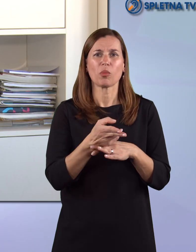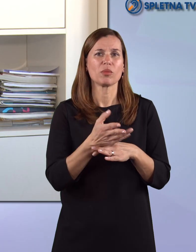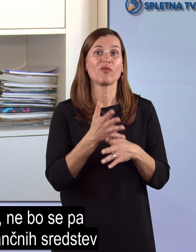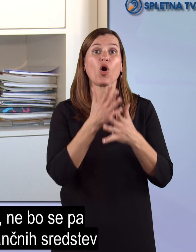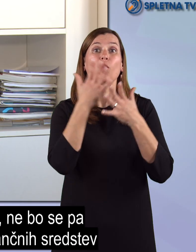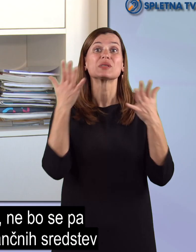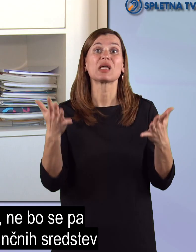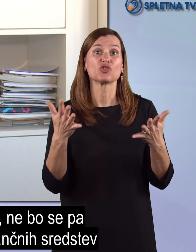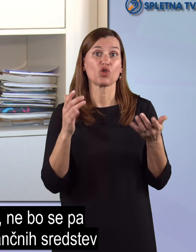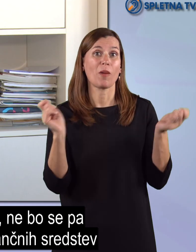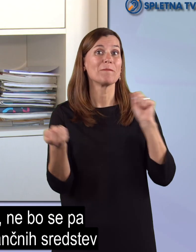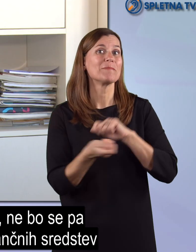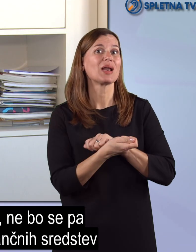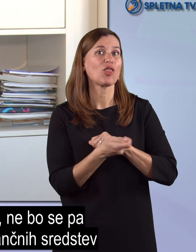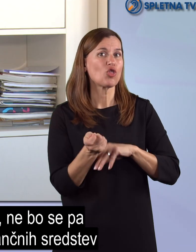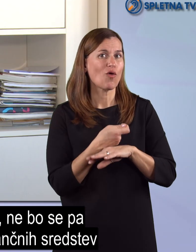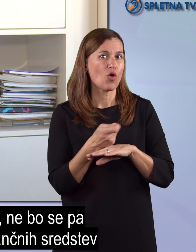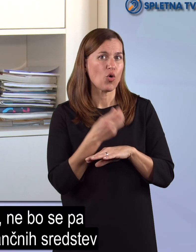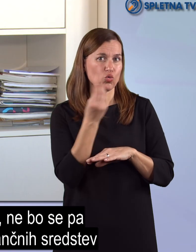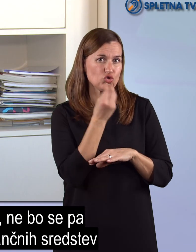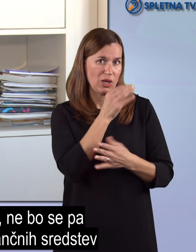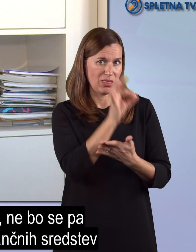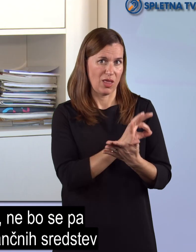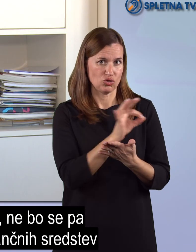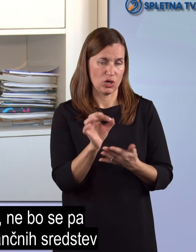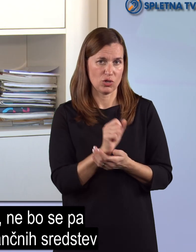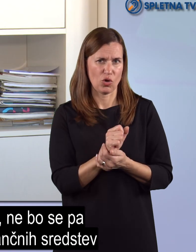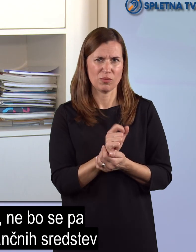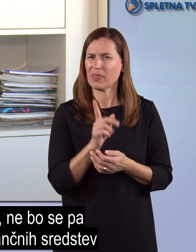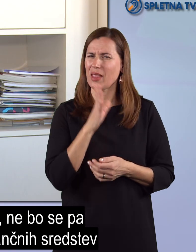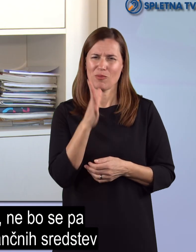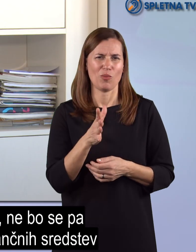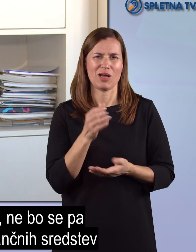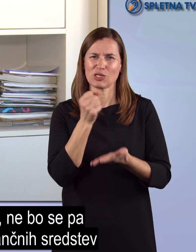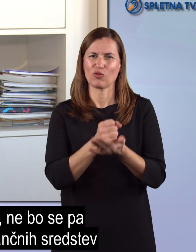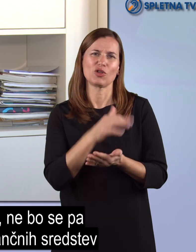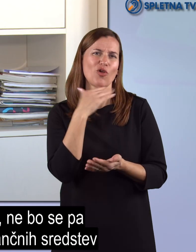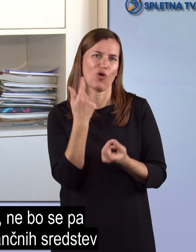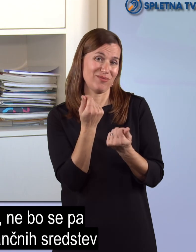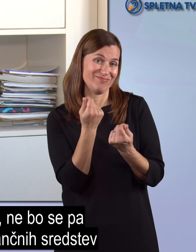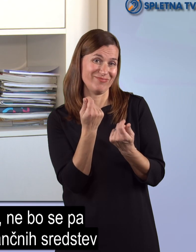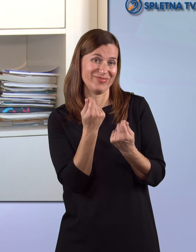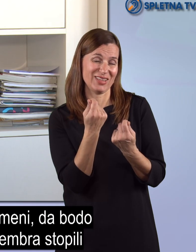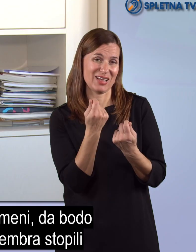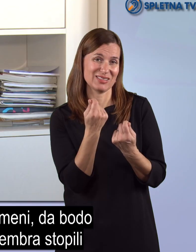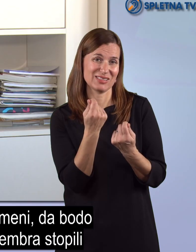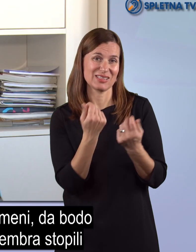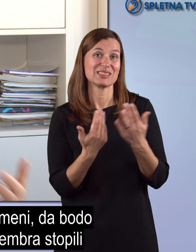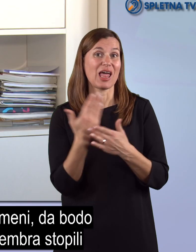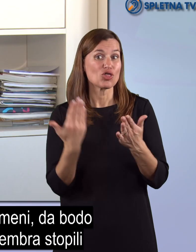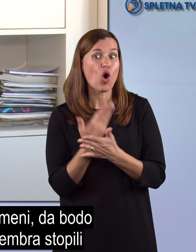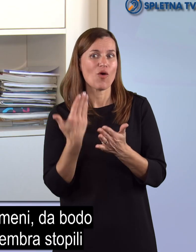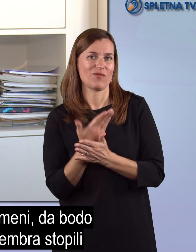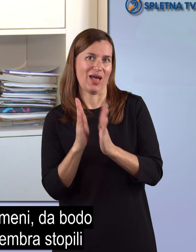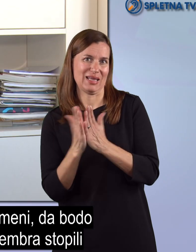obsežno prenovo učnih načrtov, ne bo se pa zagotovilo zadostnih finančnih sredstev za tudi